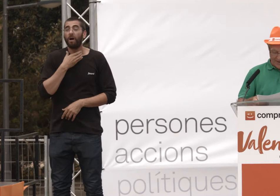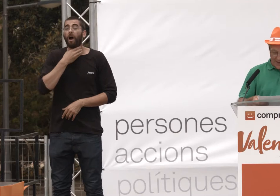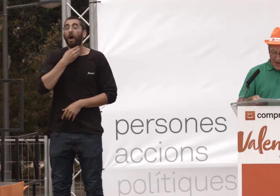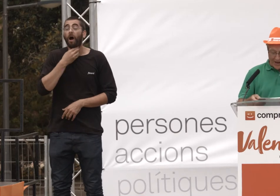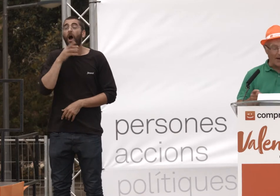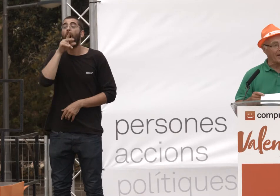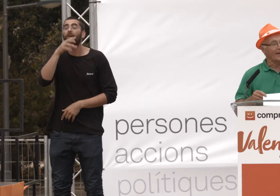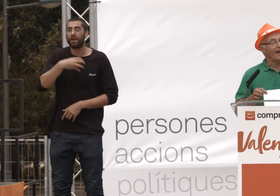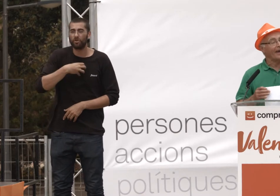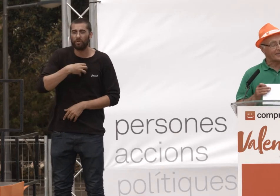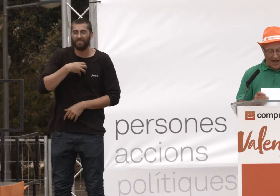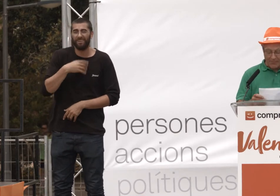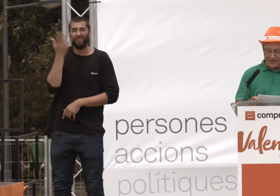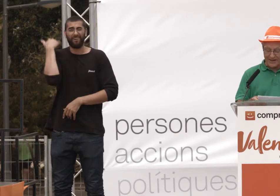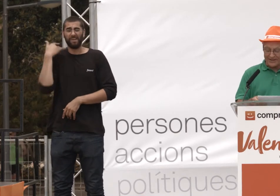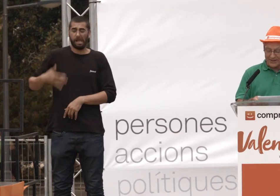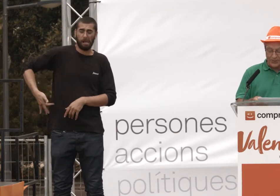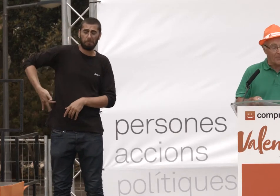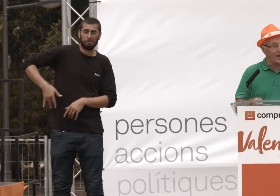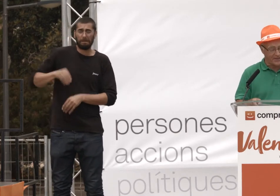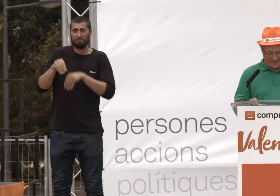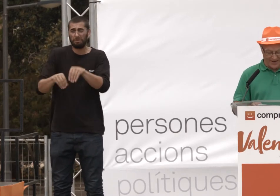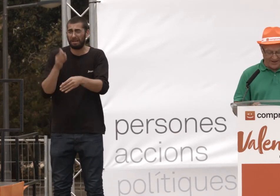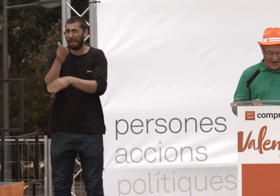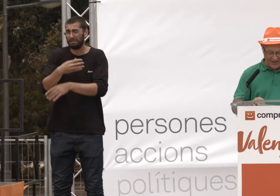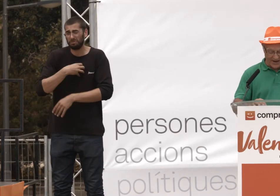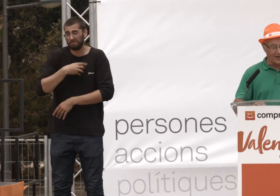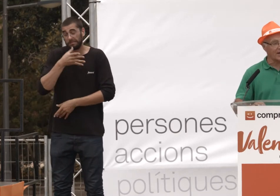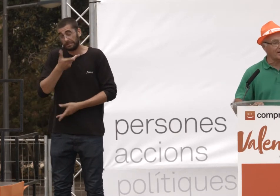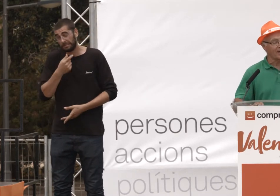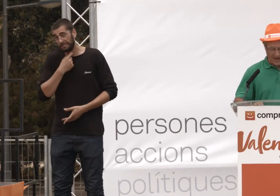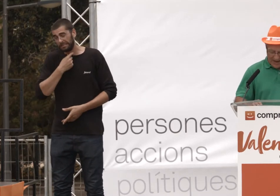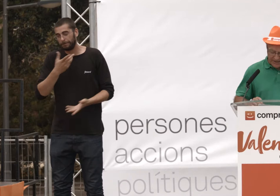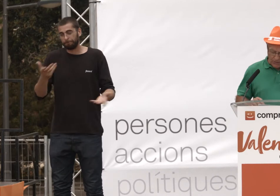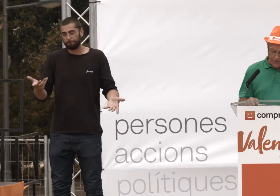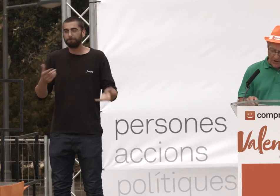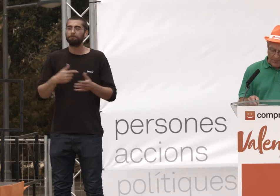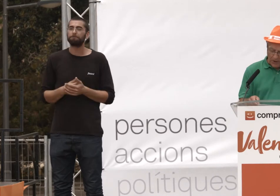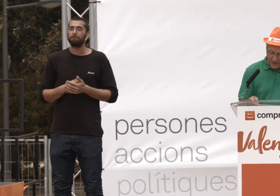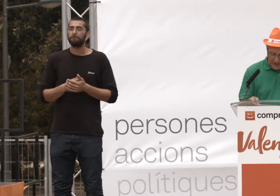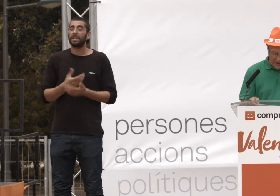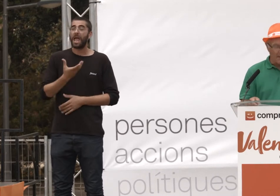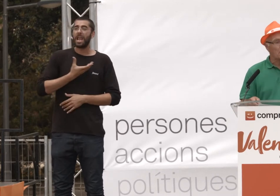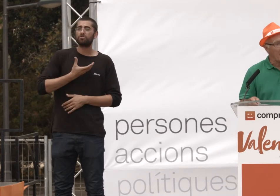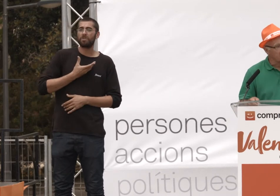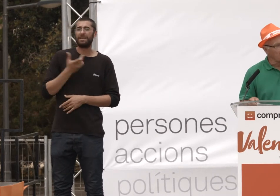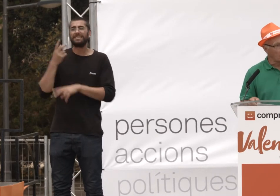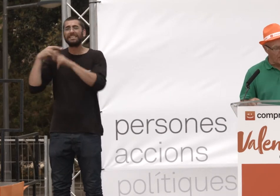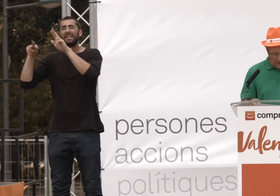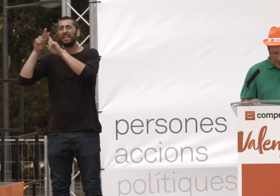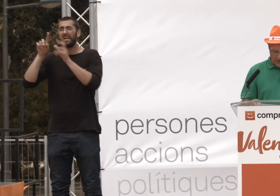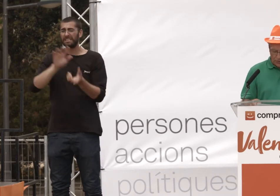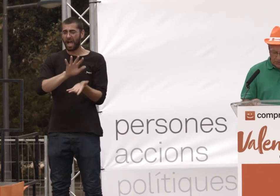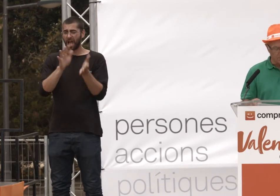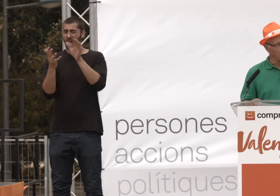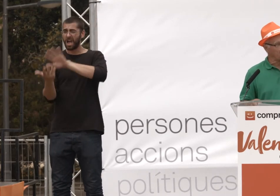continuar. Deia, acabe. Els canvis en els ajuntaments i en la Generalitat ha estat un fenomen polític més